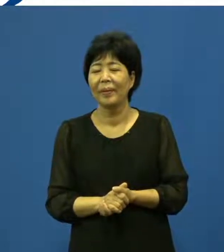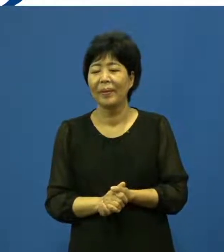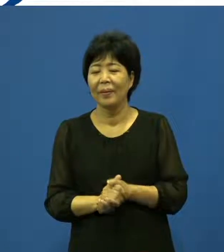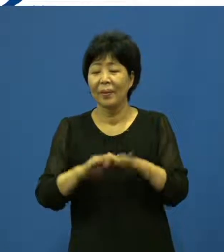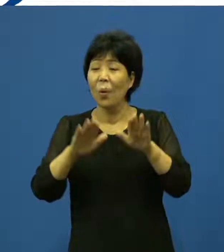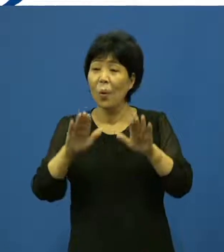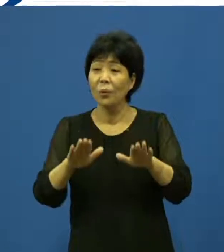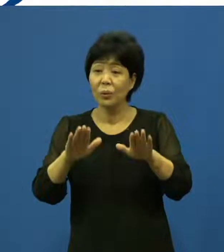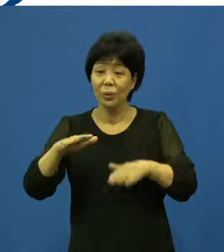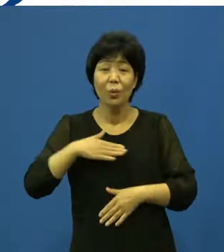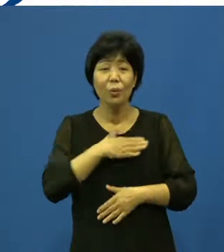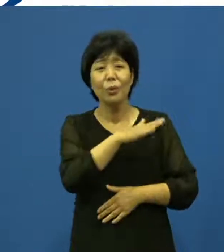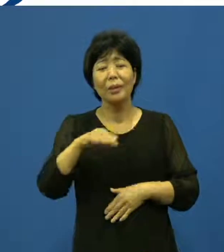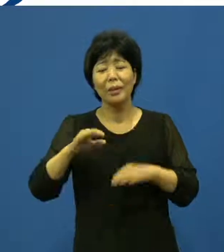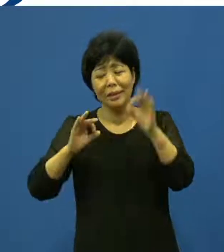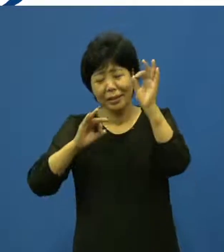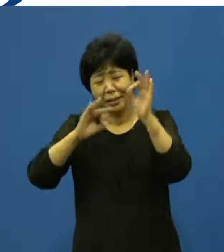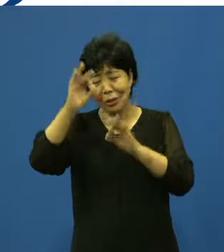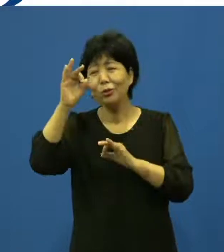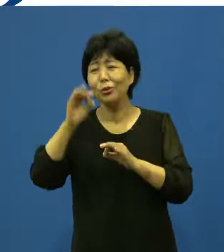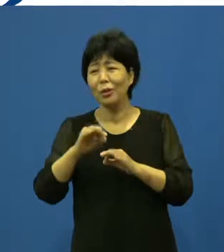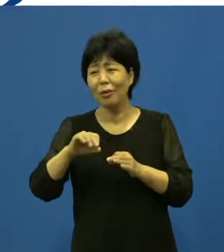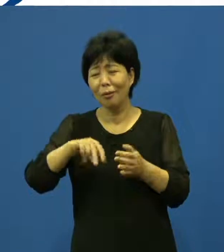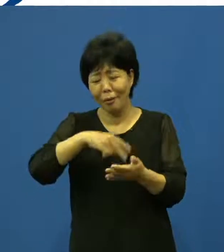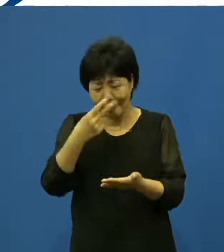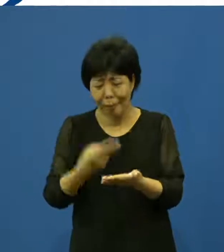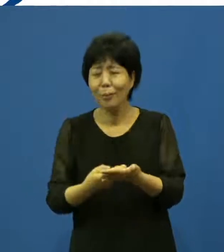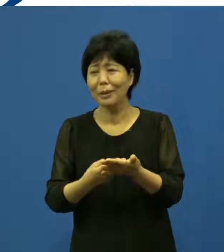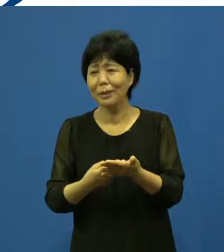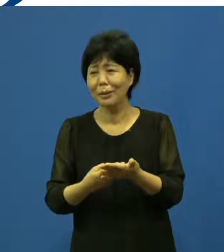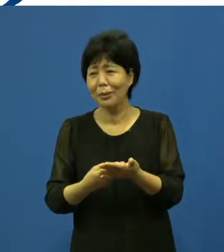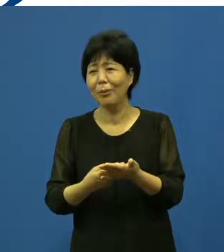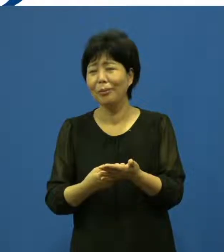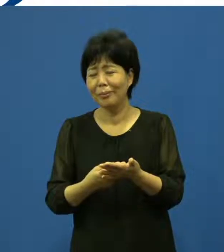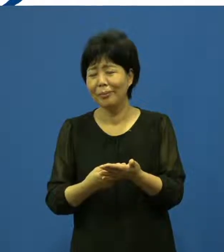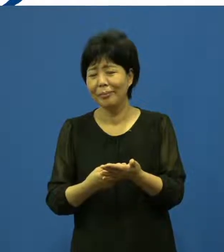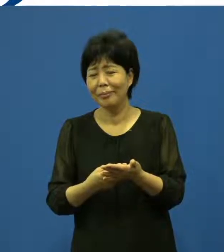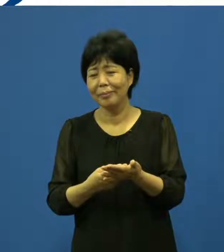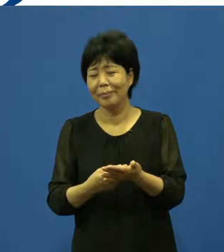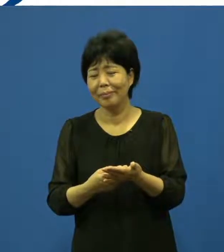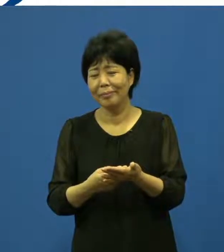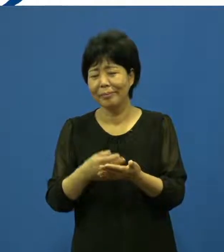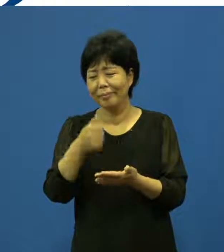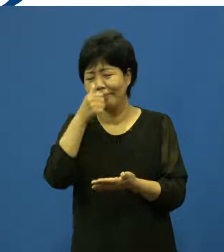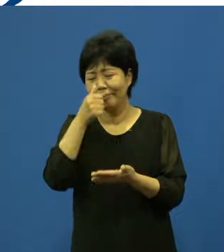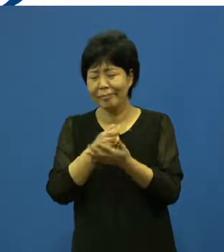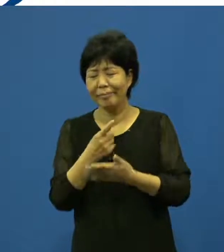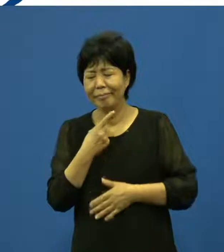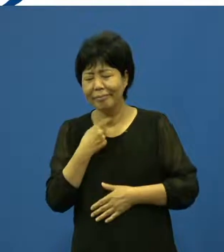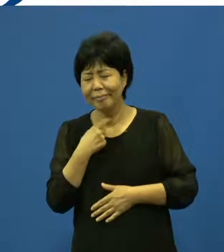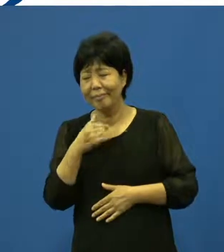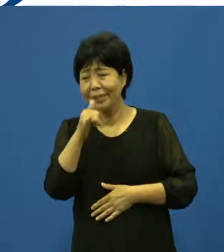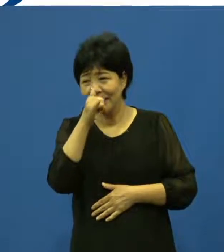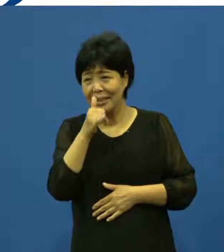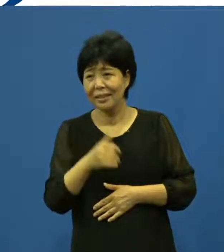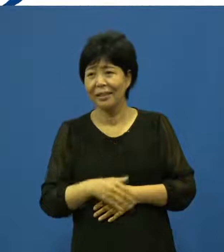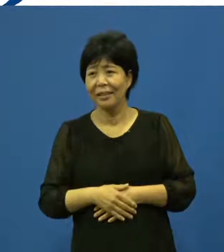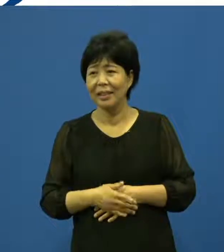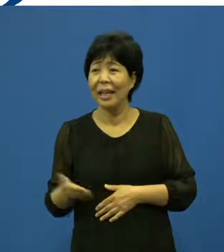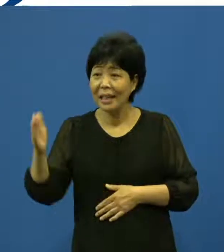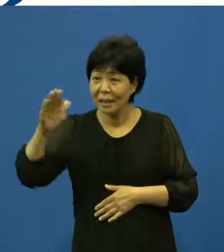오늘도 우리는 실수하고 넘어지고 끼어집니다. 내일도 그럴 겁니다. 안 하려고 최선을 다하겠지만 여전히